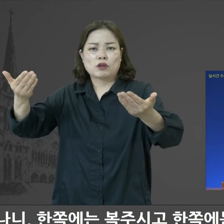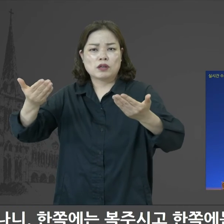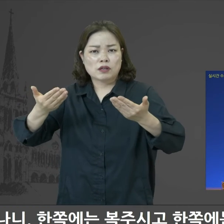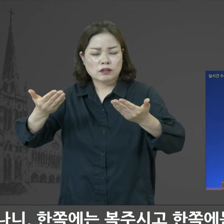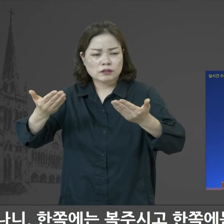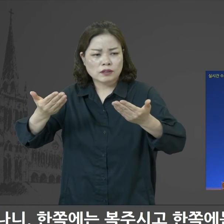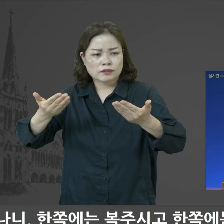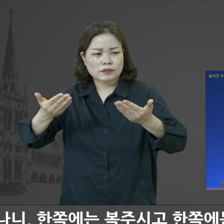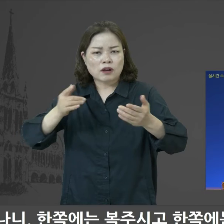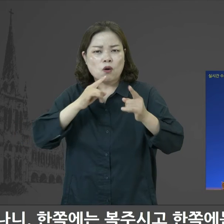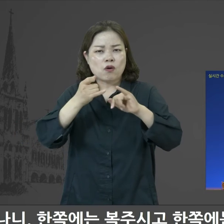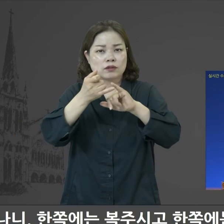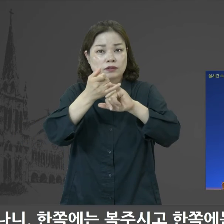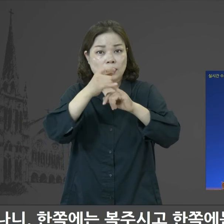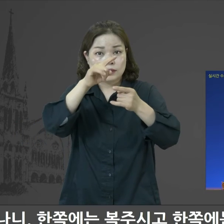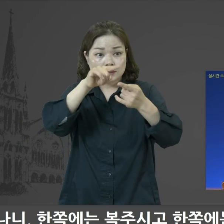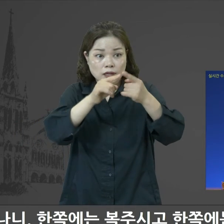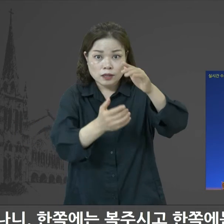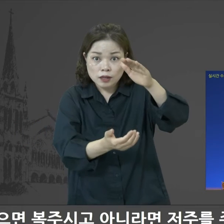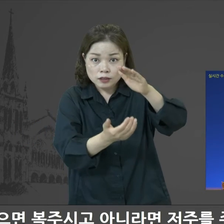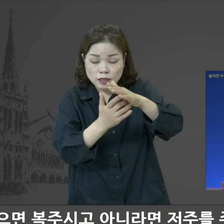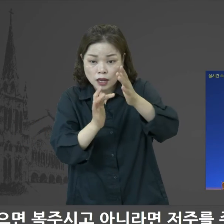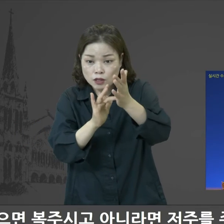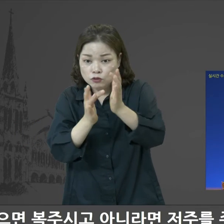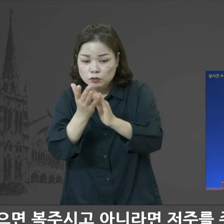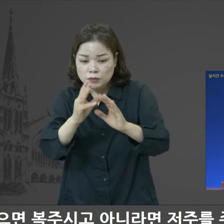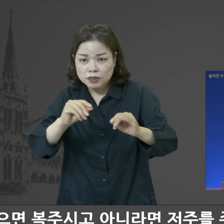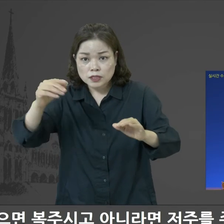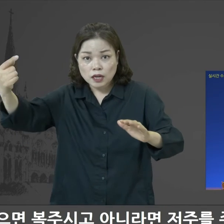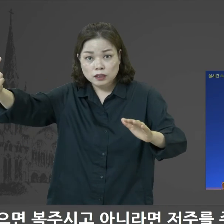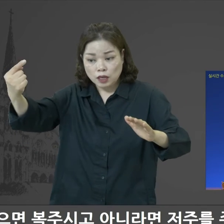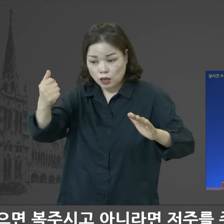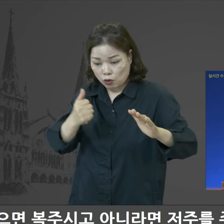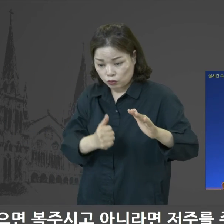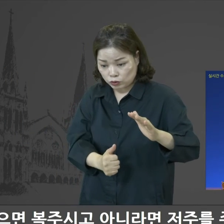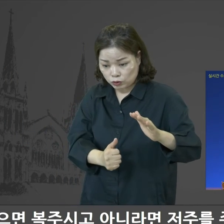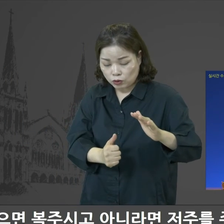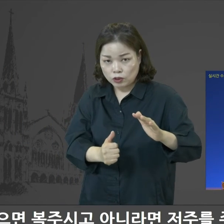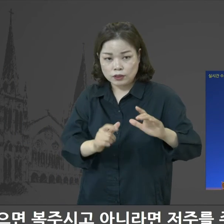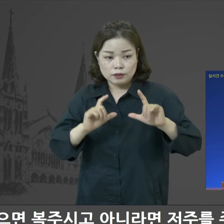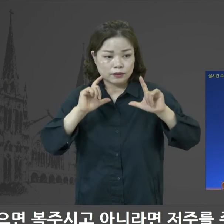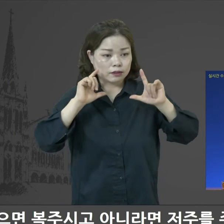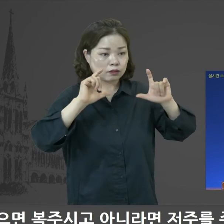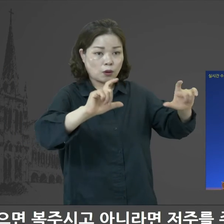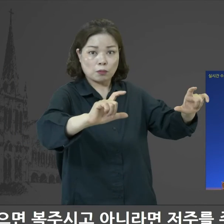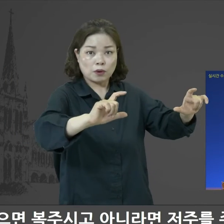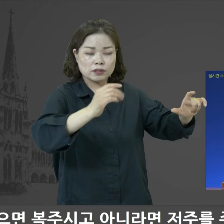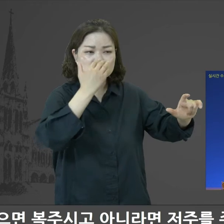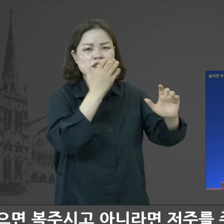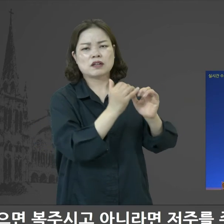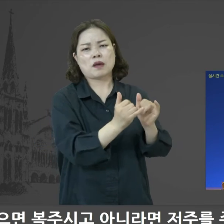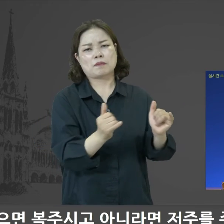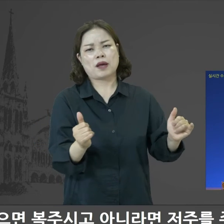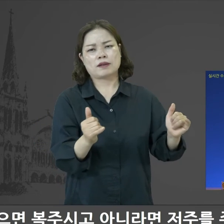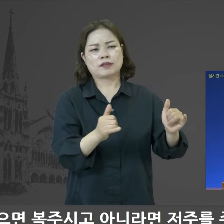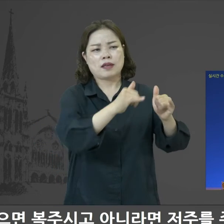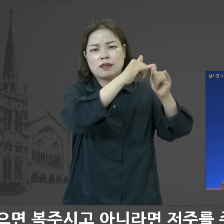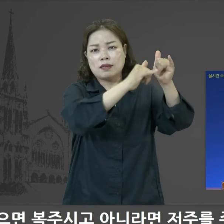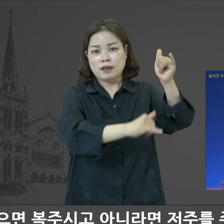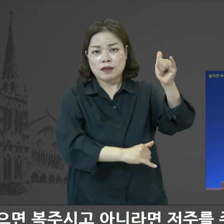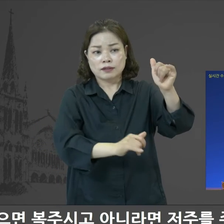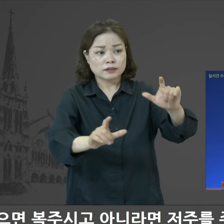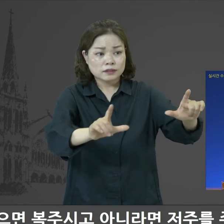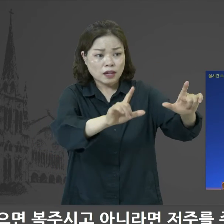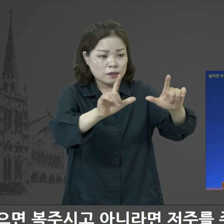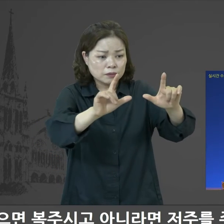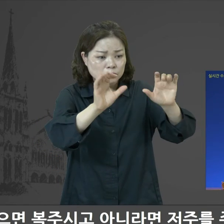따라 이루어졌고 예수님은 이 땅에 오셨고 온 세상의 복음은 선포되었습니다. 하지만 이스라엘 백성들의 역사,